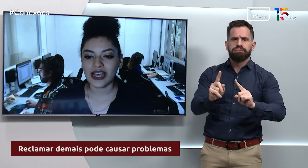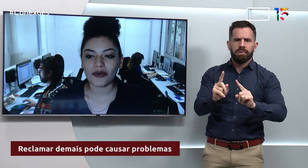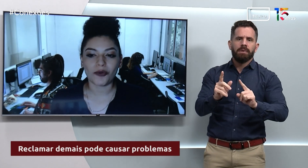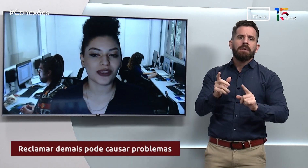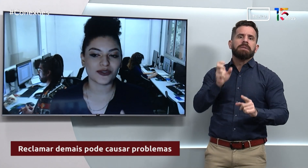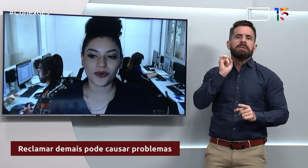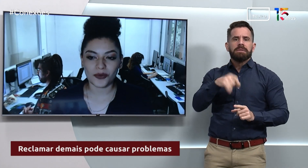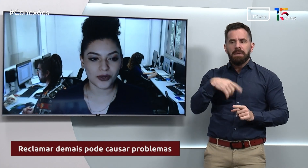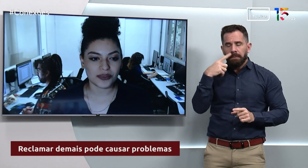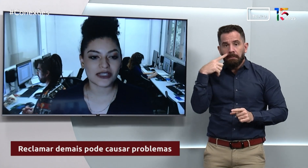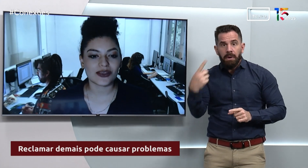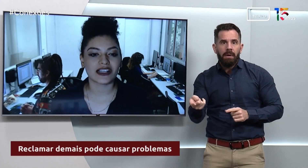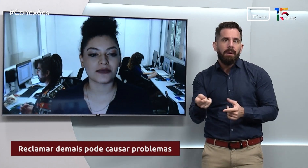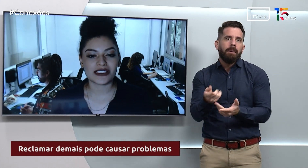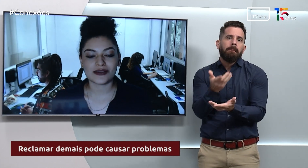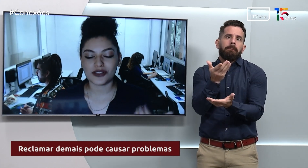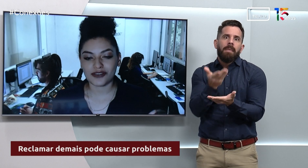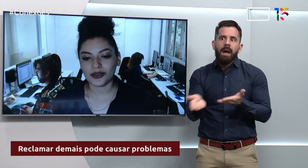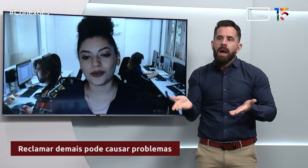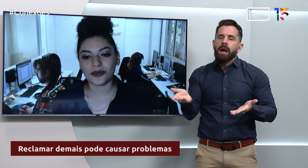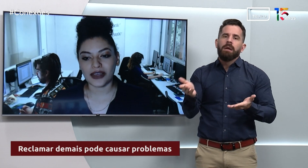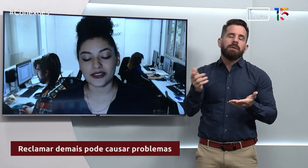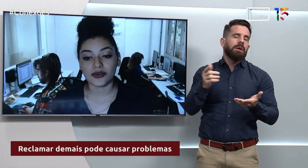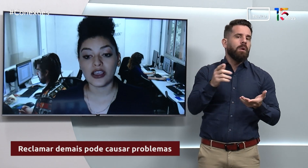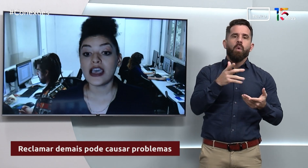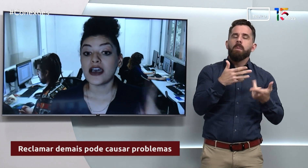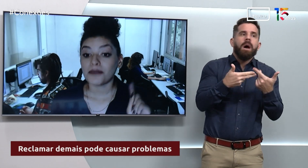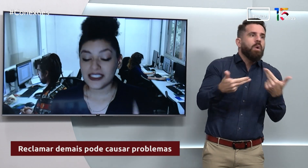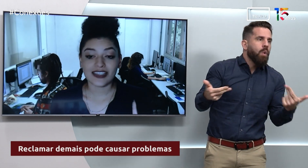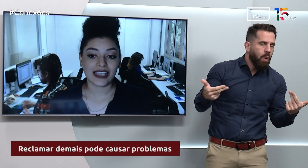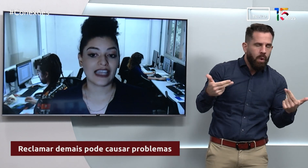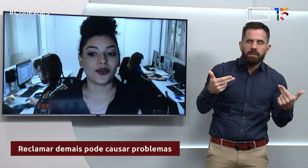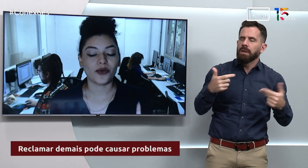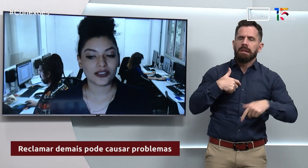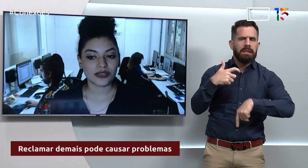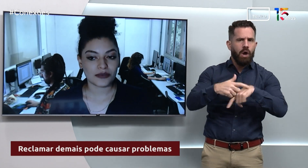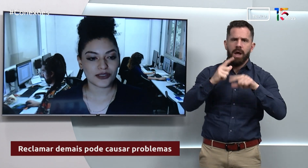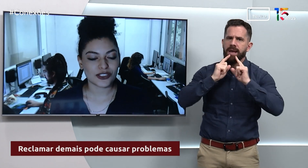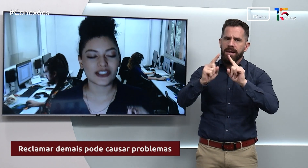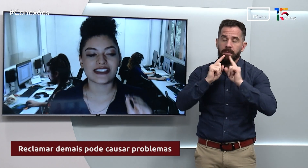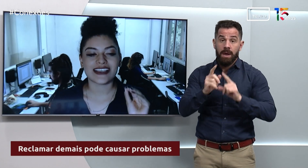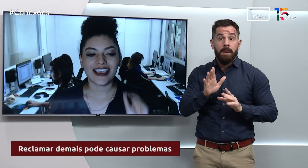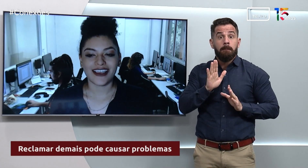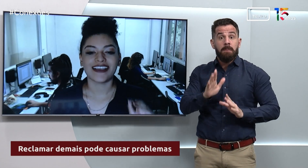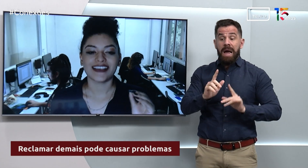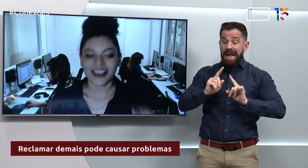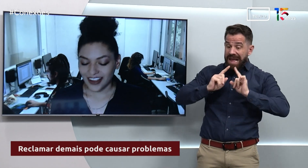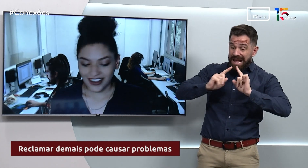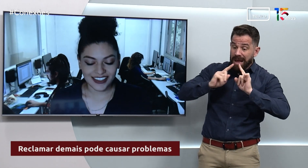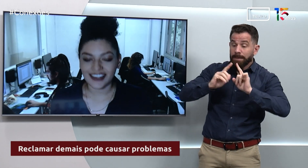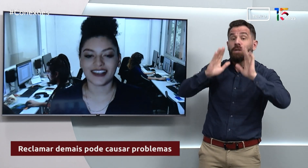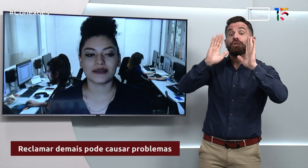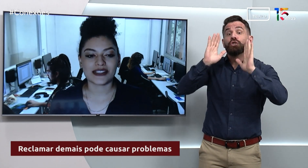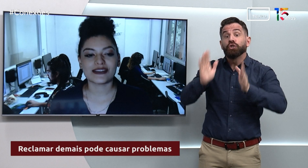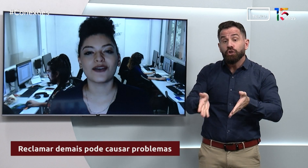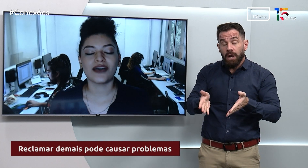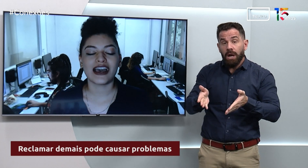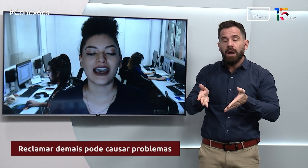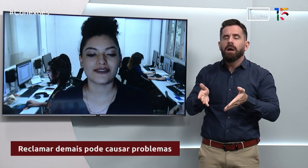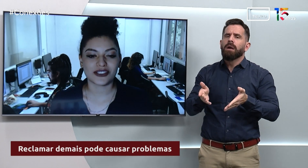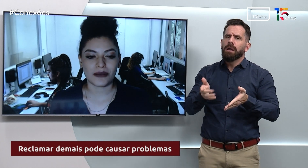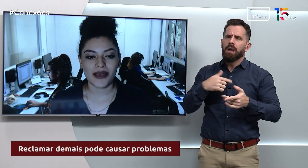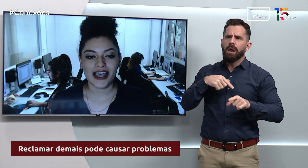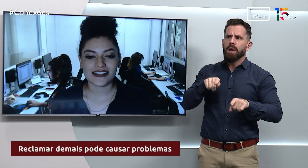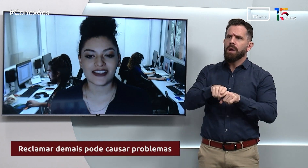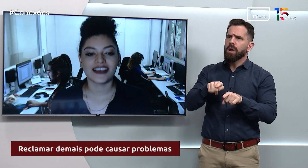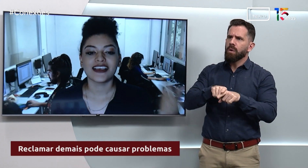no chão ou perdi um compromisso, a reclamação já vem no automático. Mas detalhe, quando eu termino de dizer aquela reclamação, a